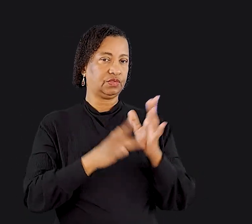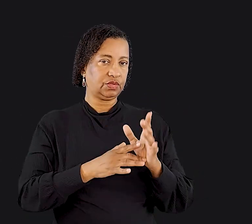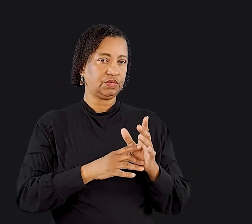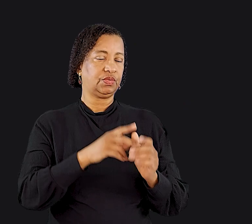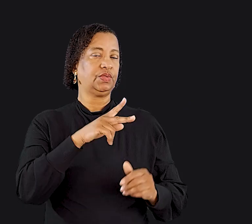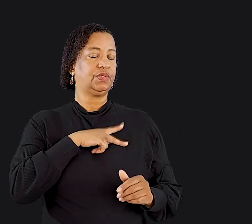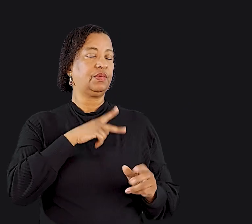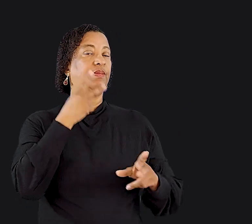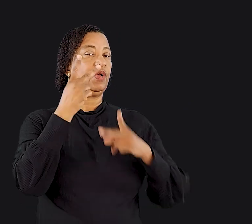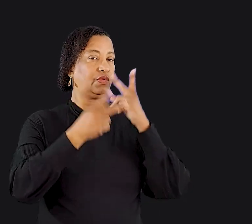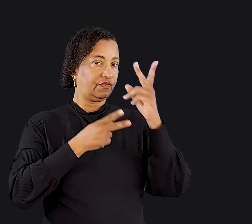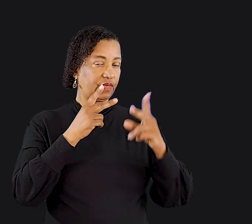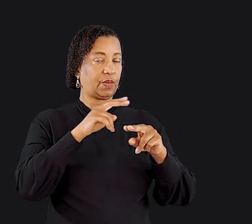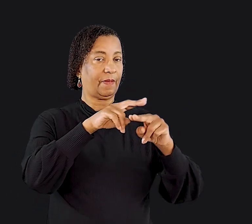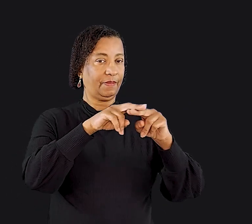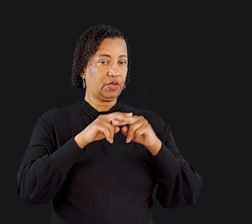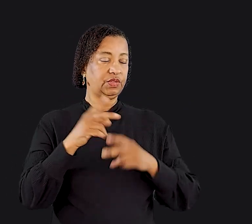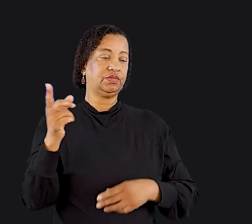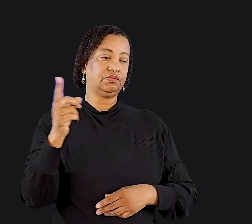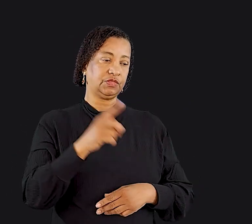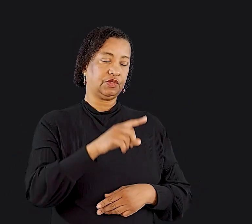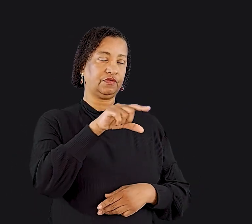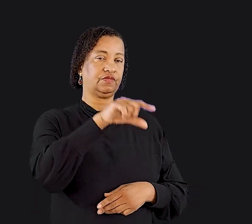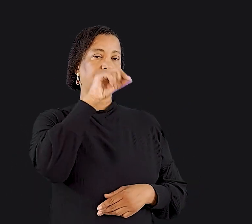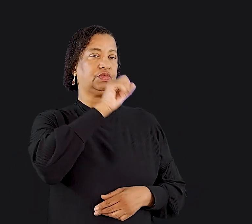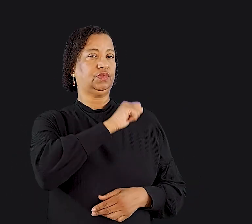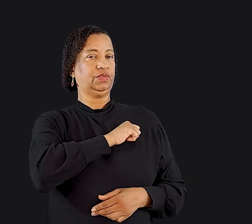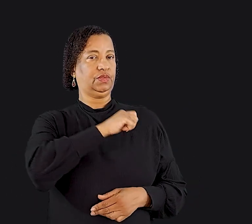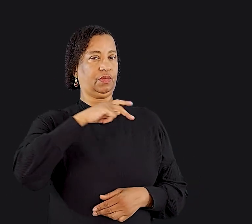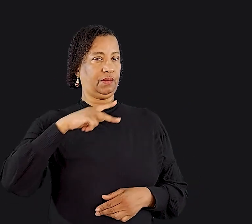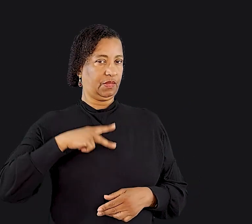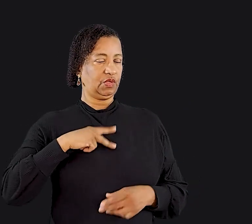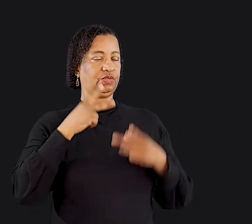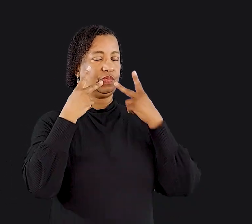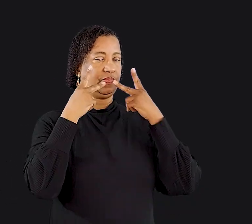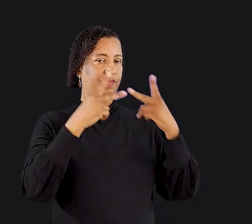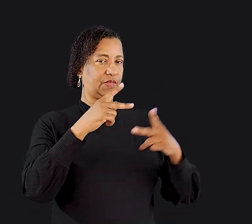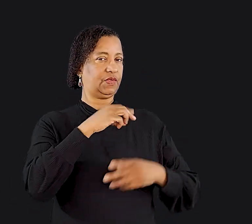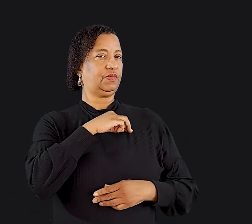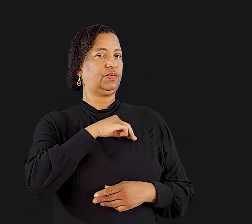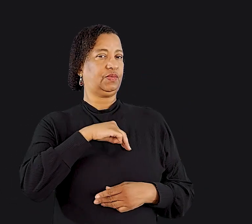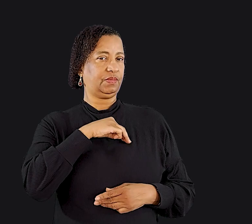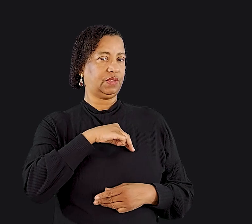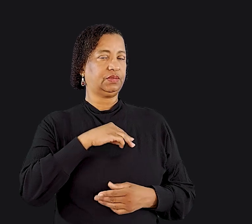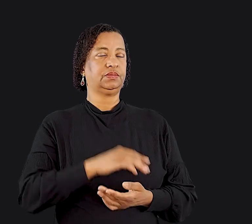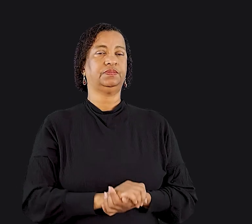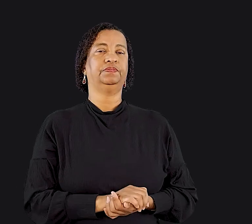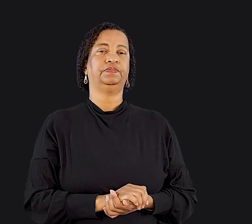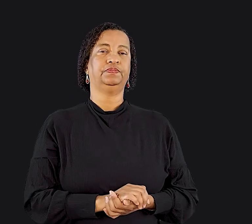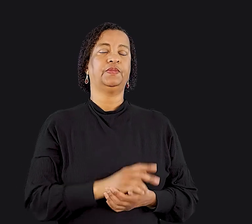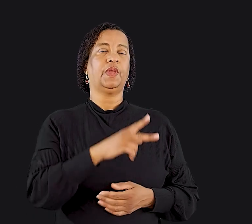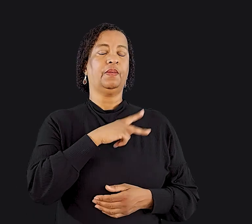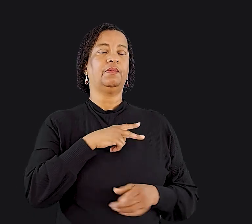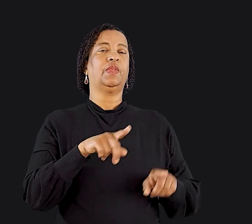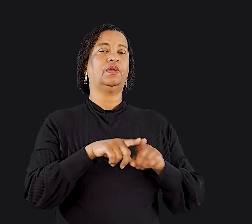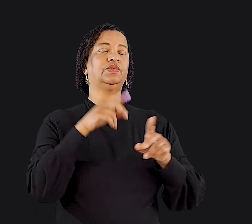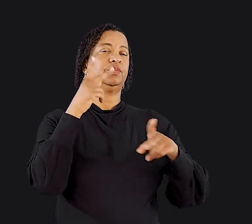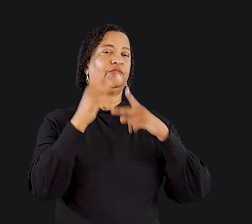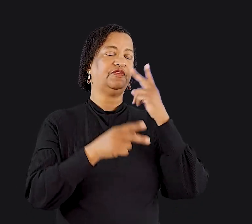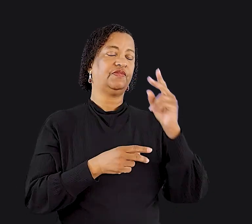que foi para isso que ele foi designado apóstolo, pregador e mestre. Paulo também aborda